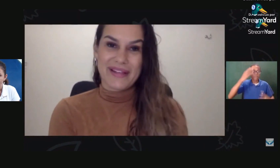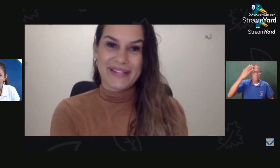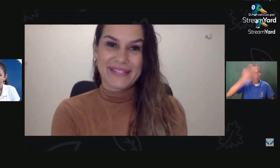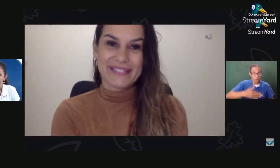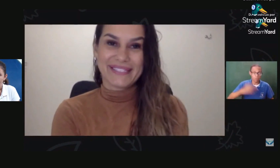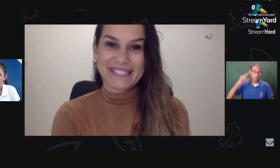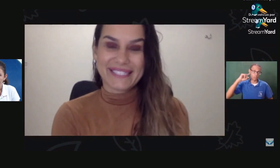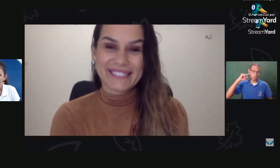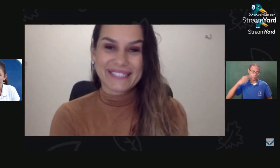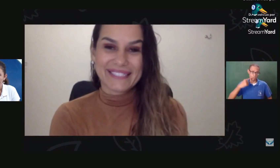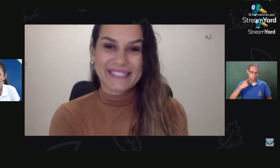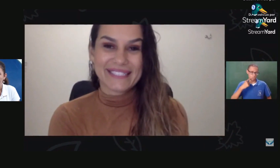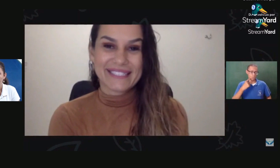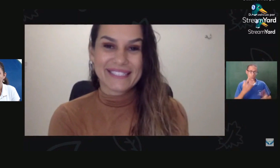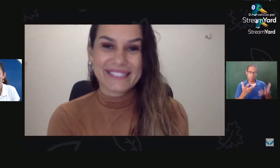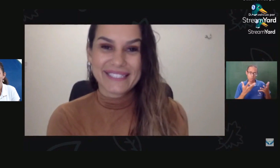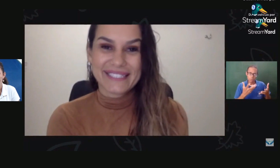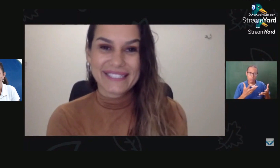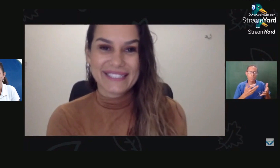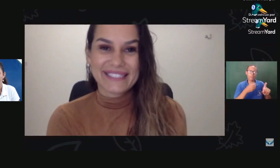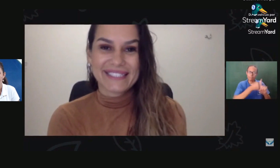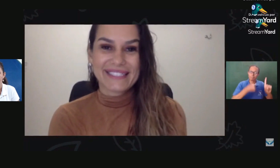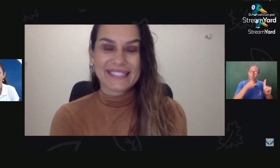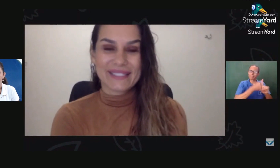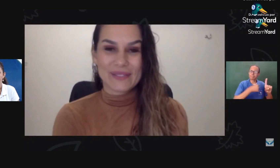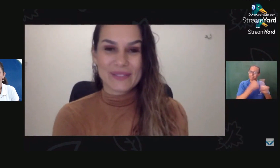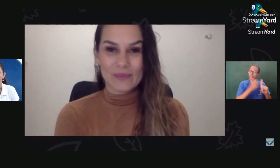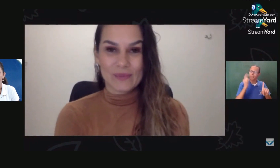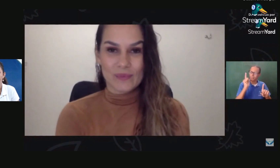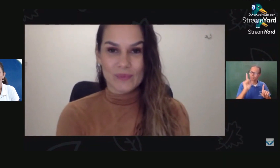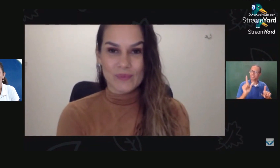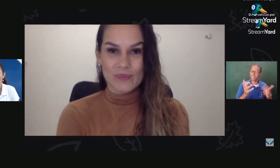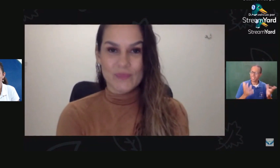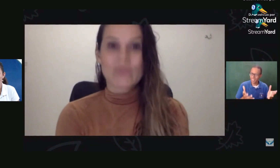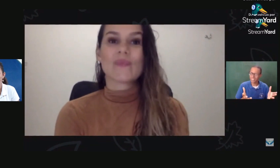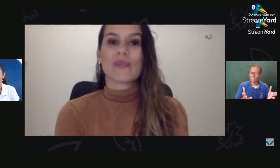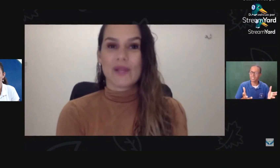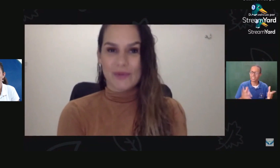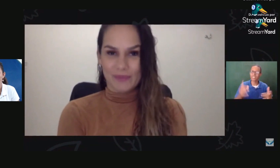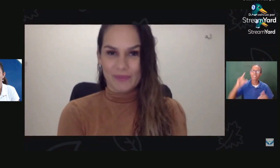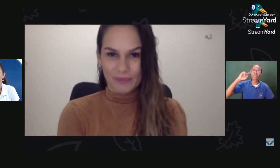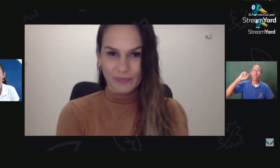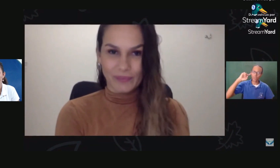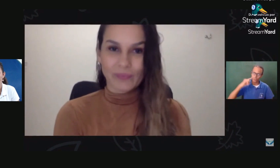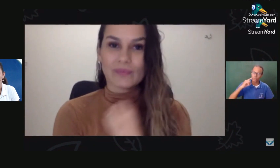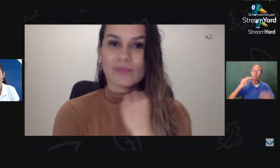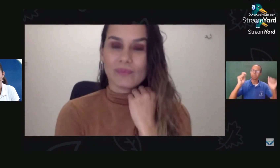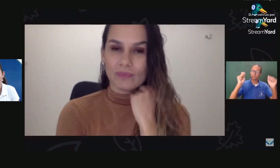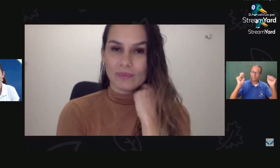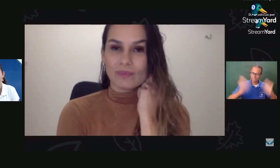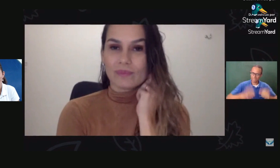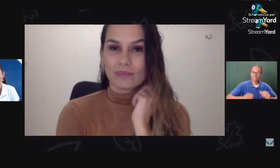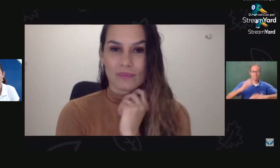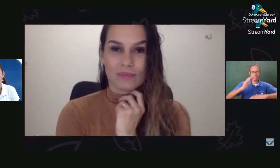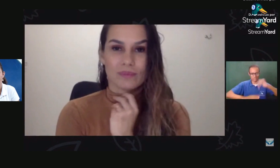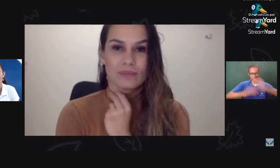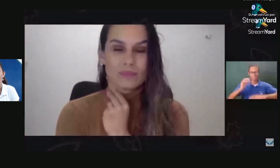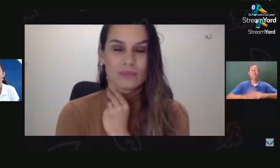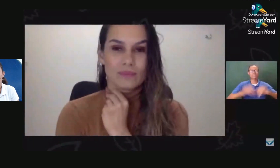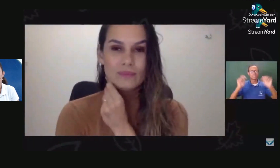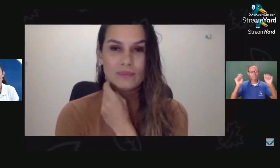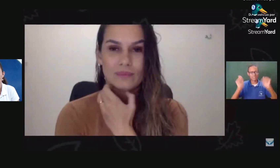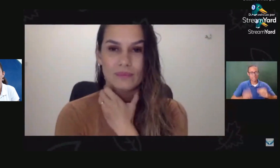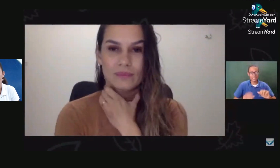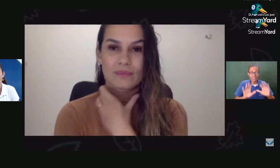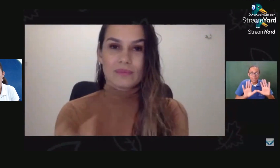Nossa, você é uma prova, Vanessa, né, das lutas mesmo da pessoa surda, e que é possível